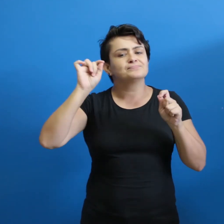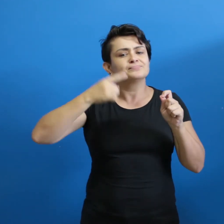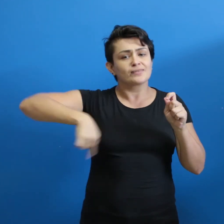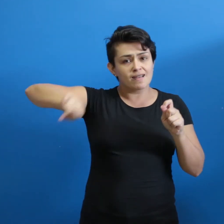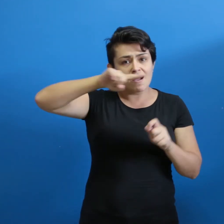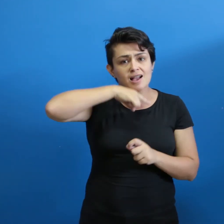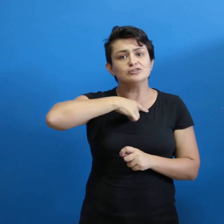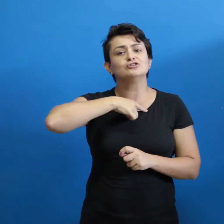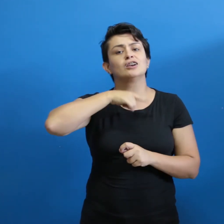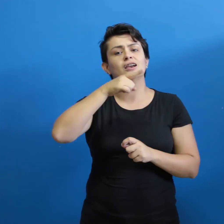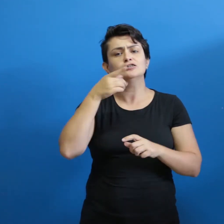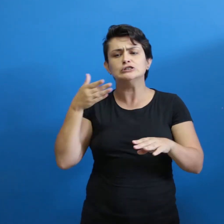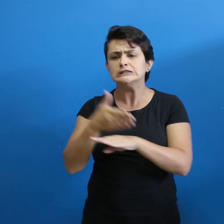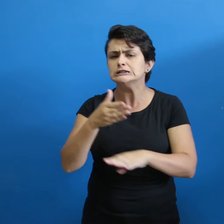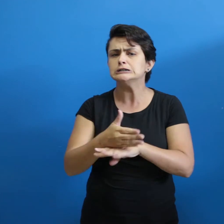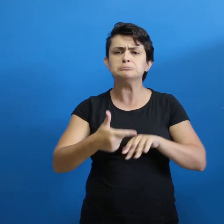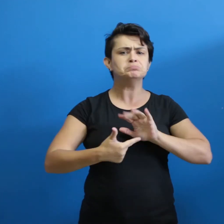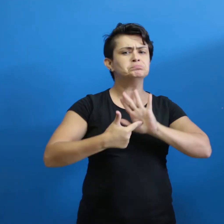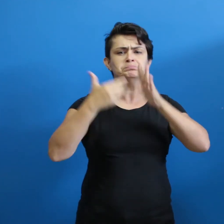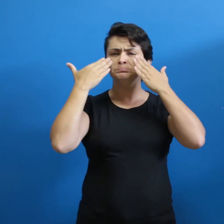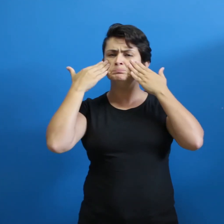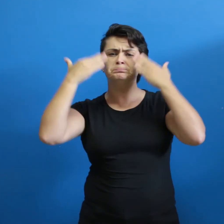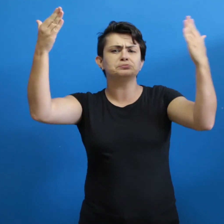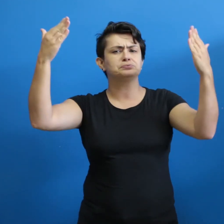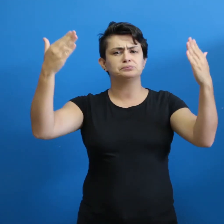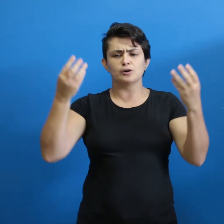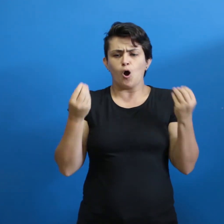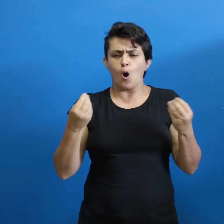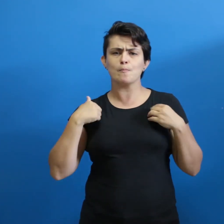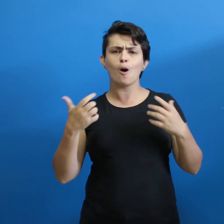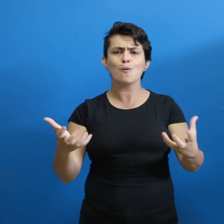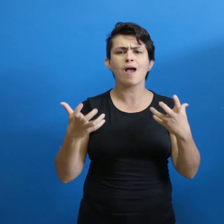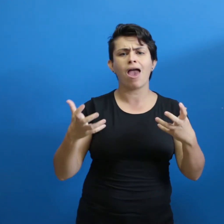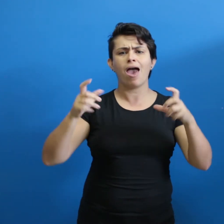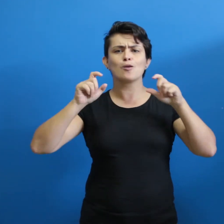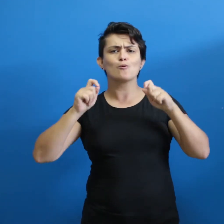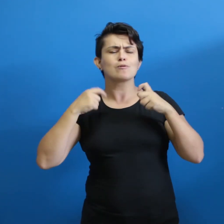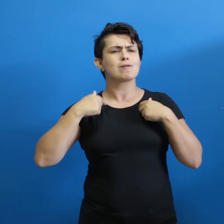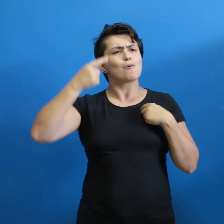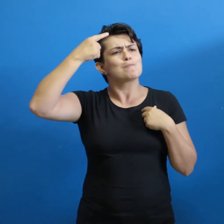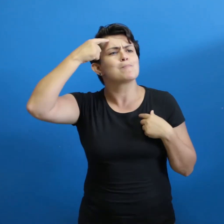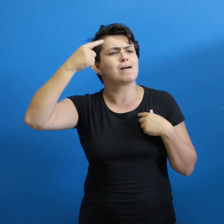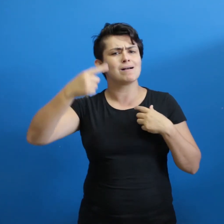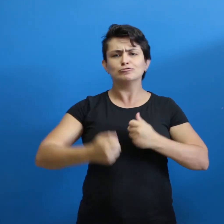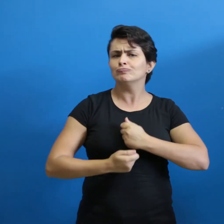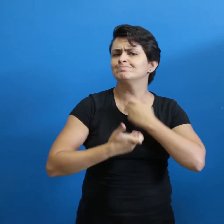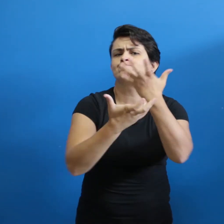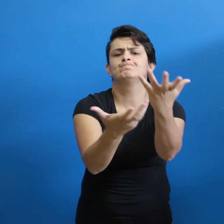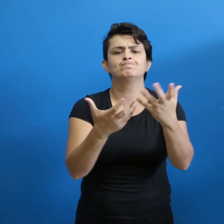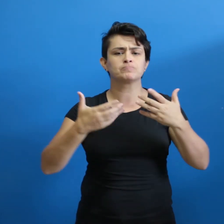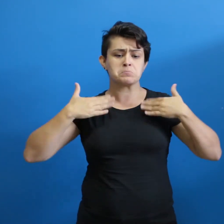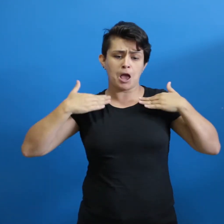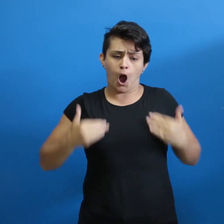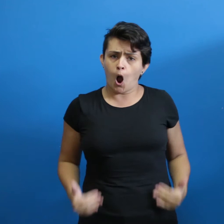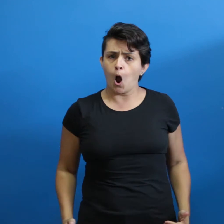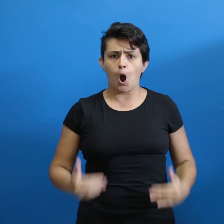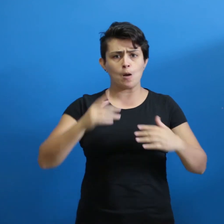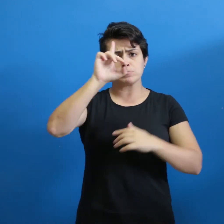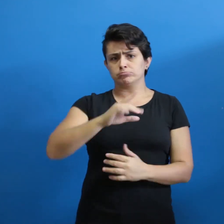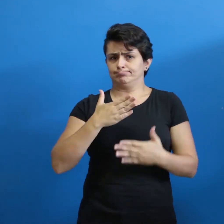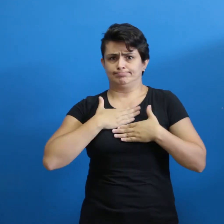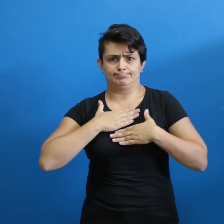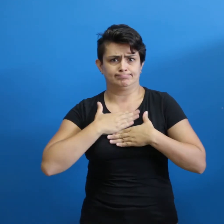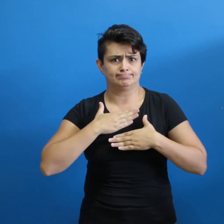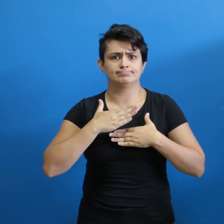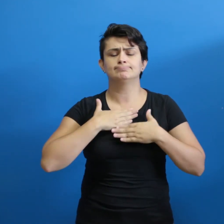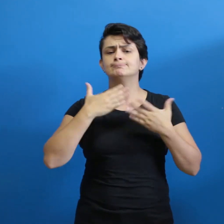de existir da forma como a gente acha que deve existir, de falar aquilo que a gente pensa, de usar a roupa que a gente quiser usar, de frequentar o lugar